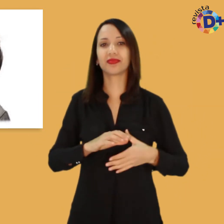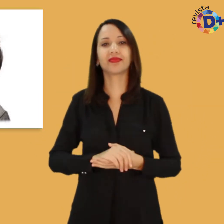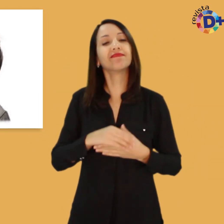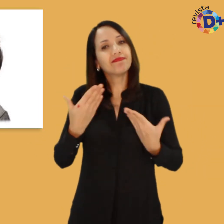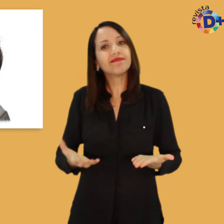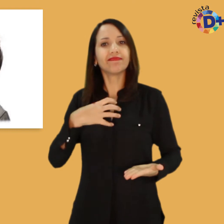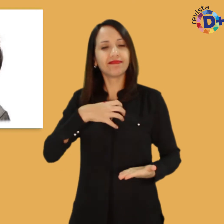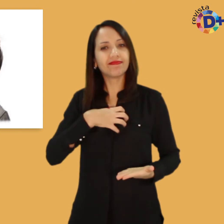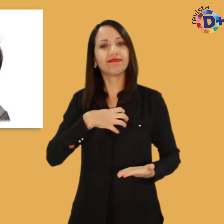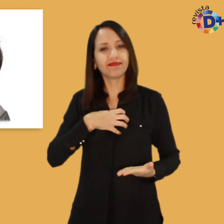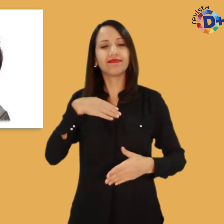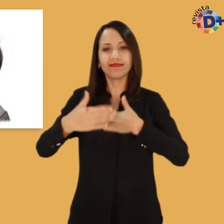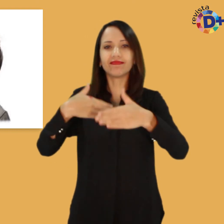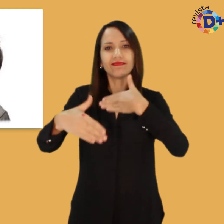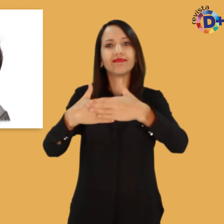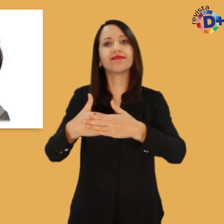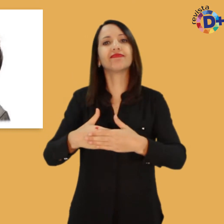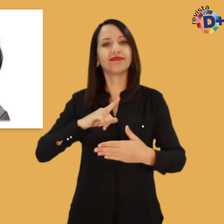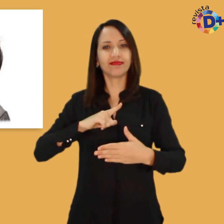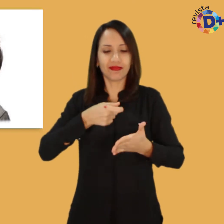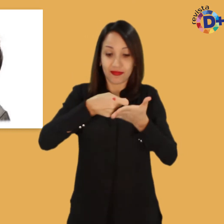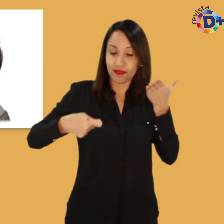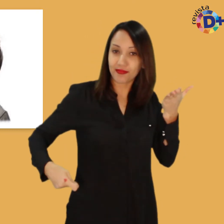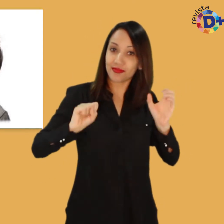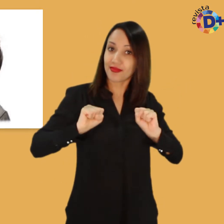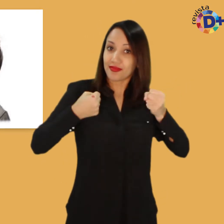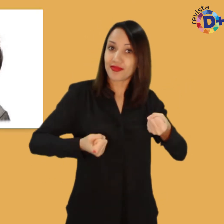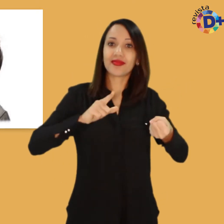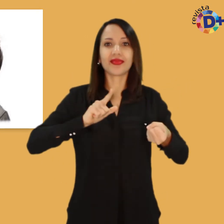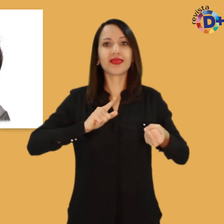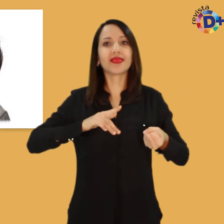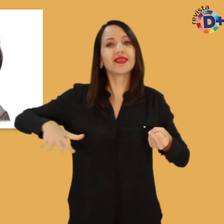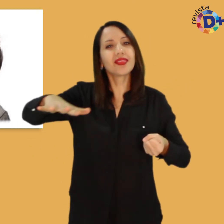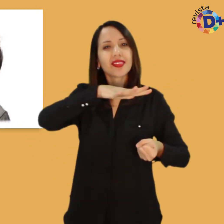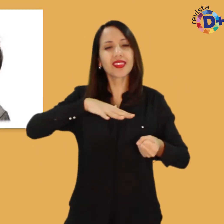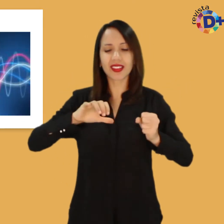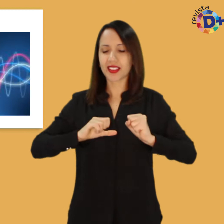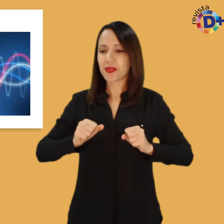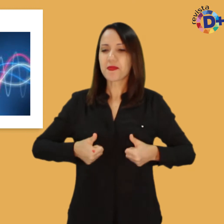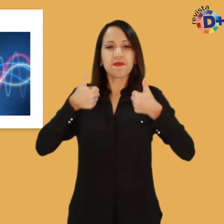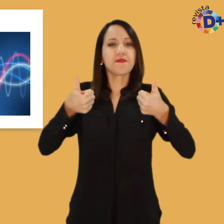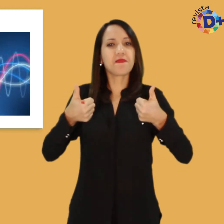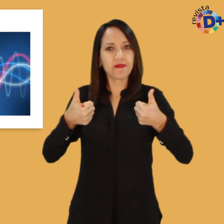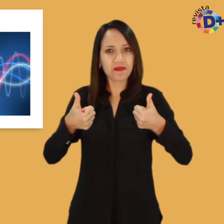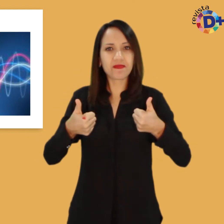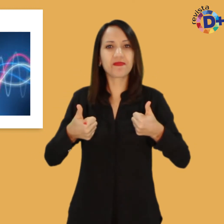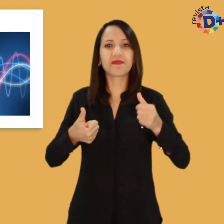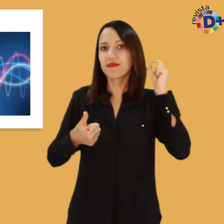nessa corrente, os autores defendem que a reabilitação da surdez, o que pode se efetivar por meio de